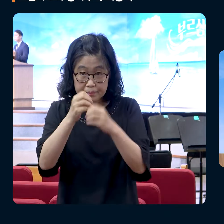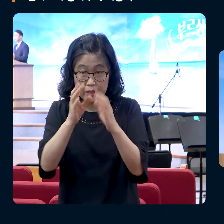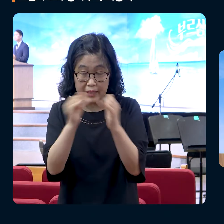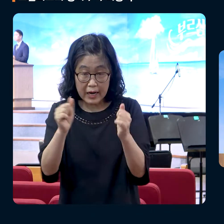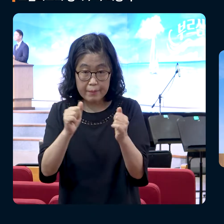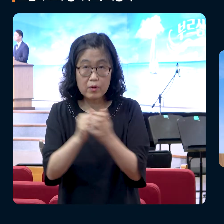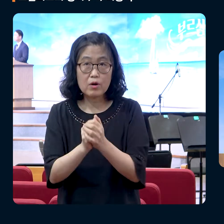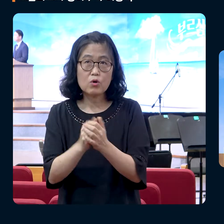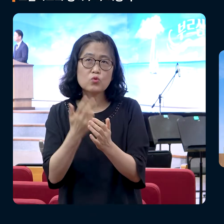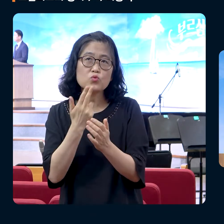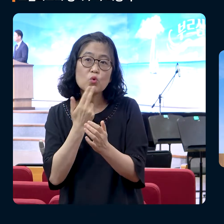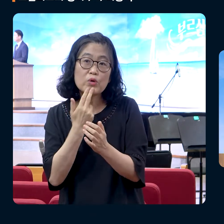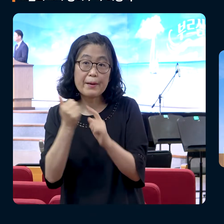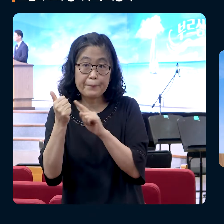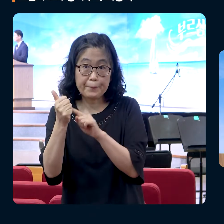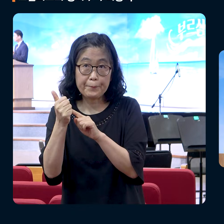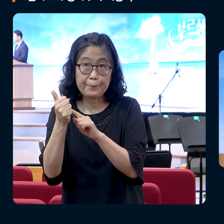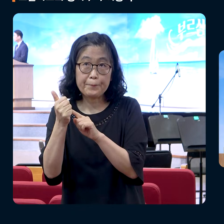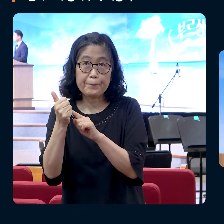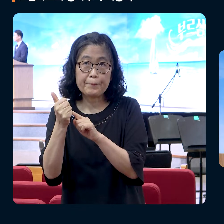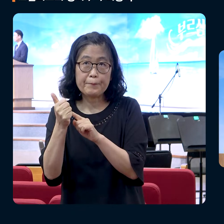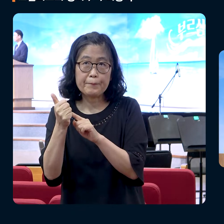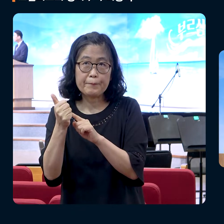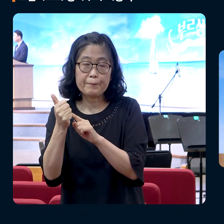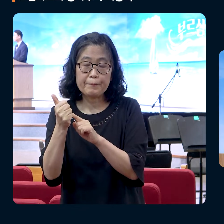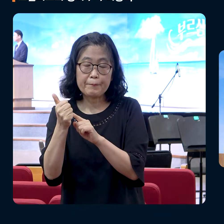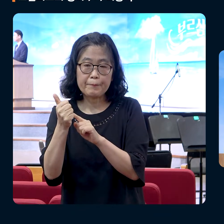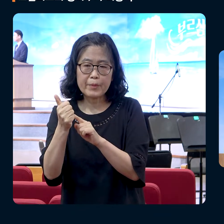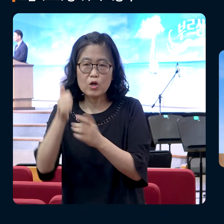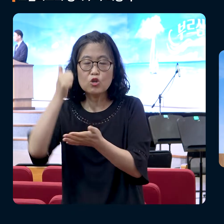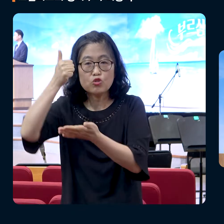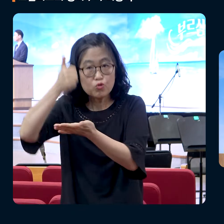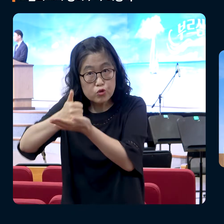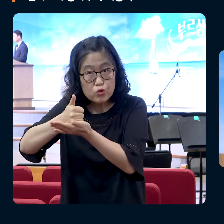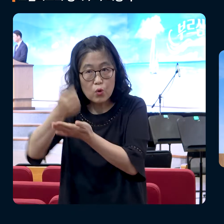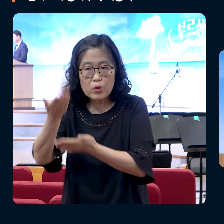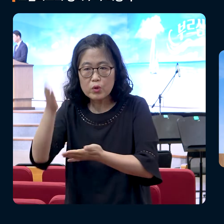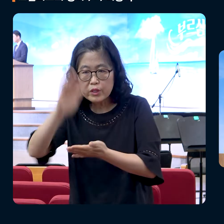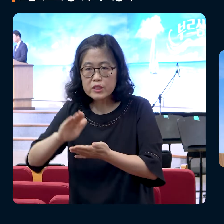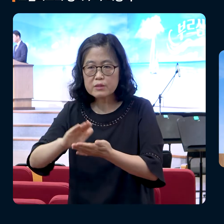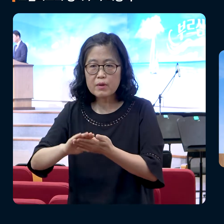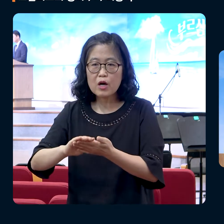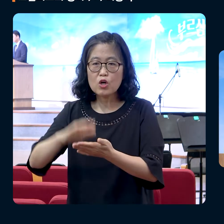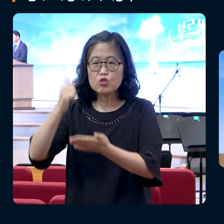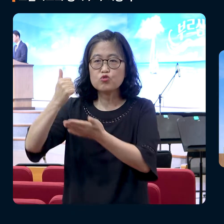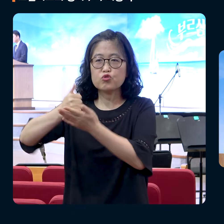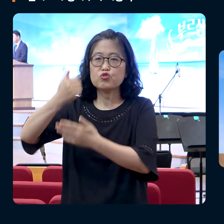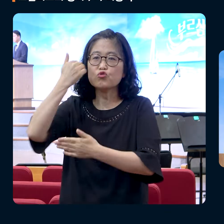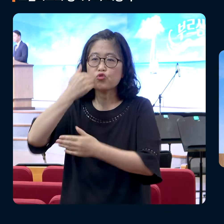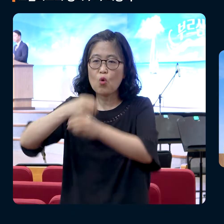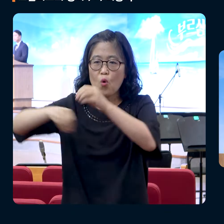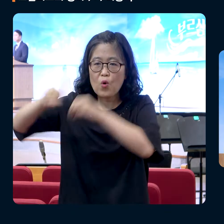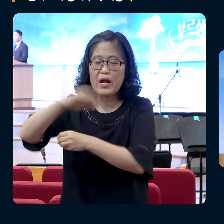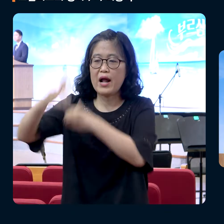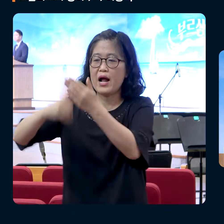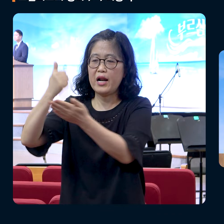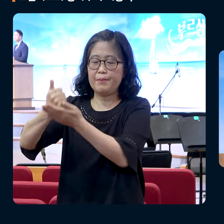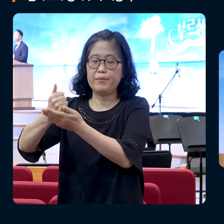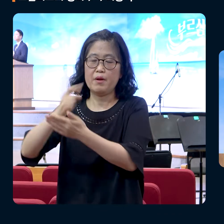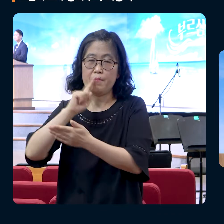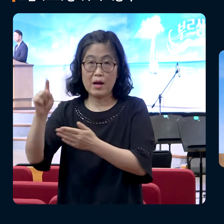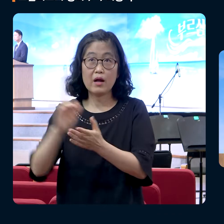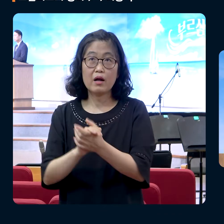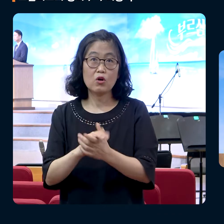주인공이 요셉임에도 불구하고 그 주어를 하나님이시다라고 그렇게 기록하고 있다라는 것이죠. 그러니까 요셉의